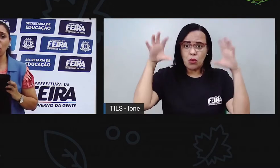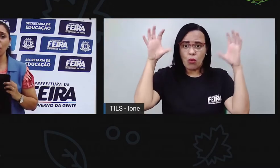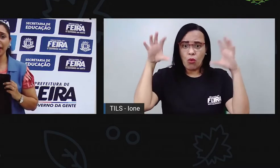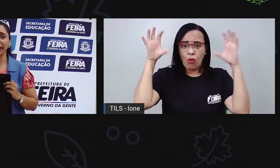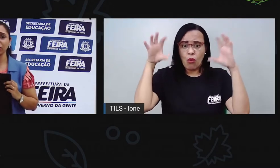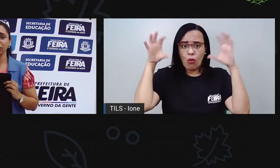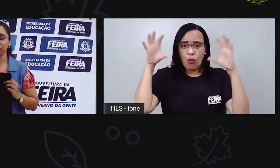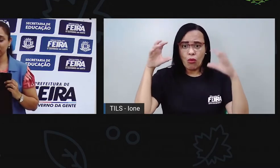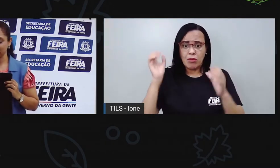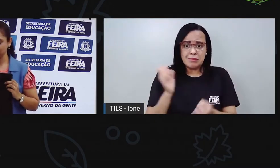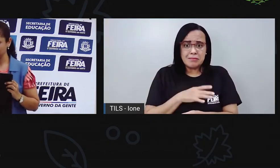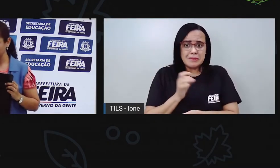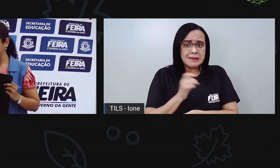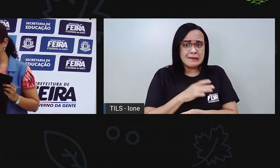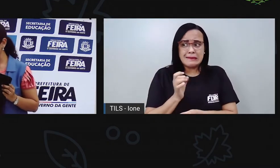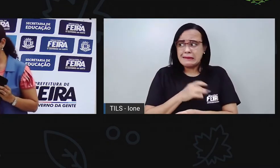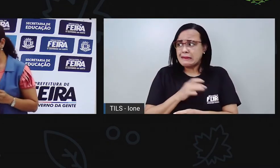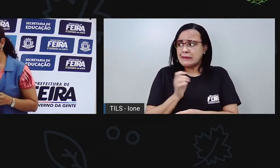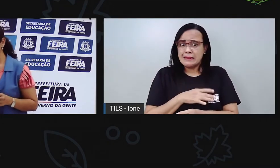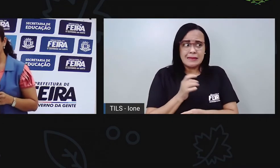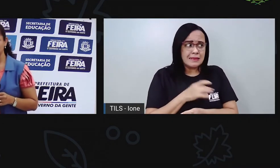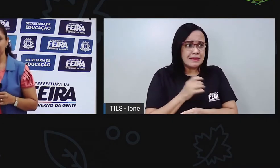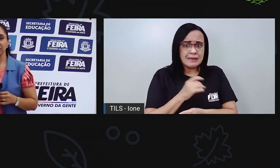Eu estou com medo.